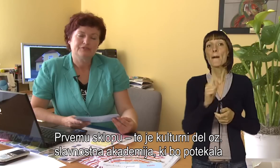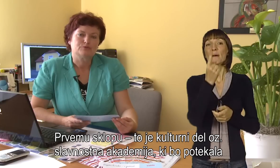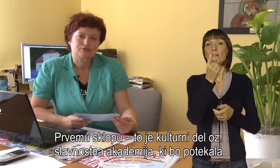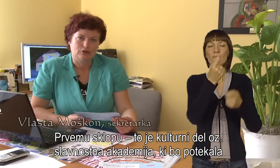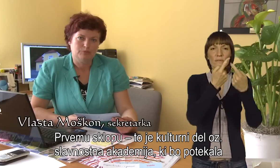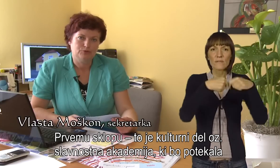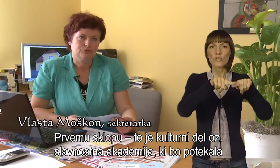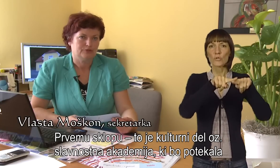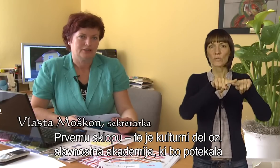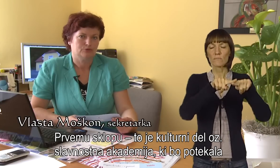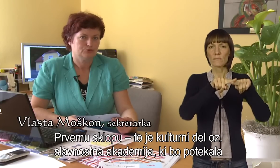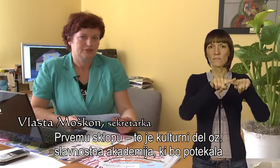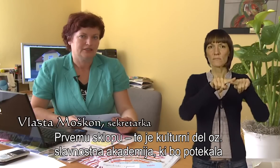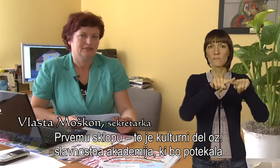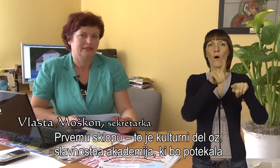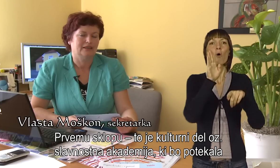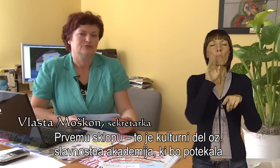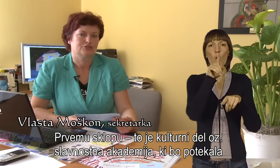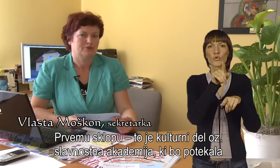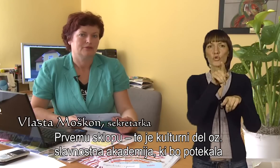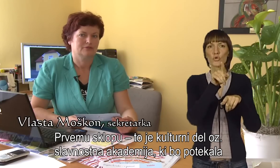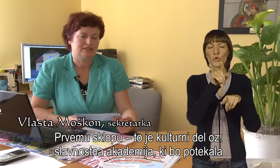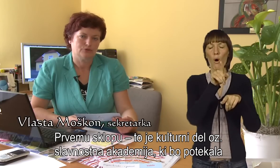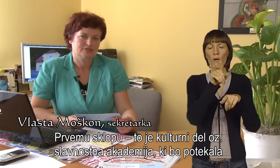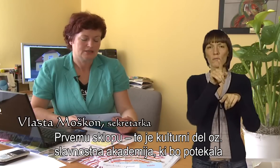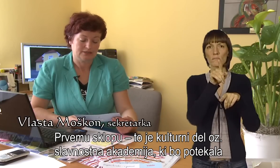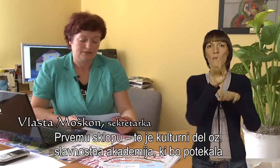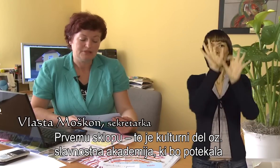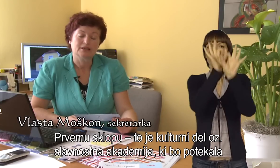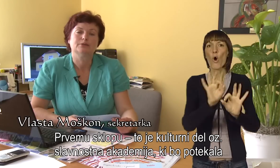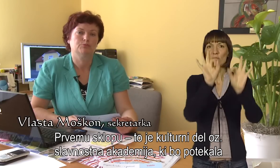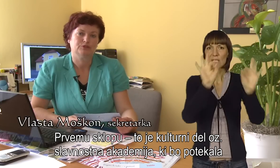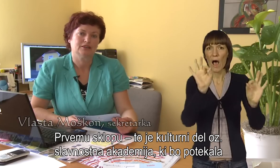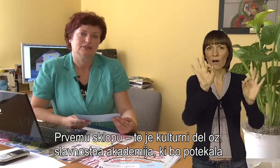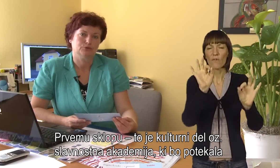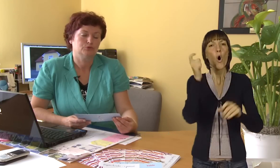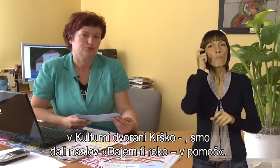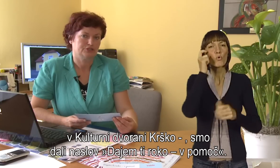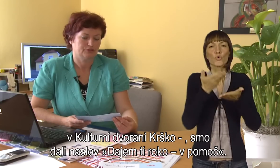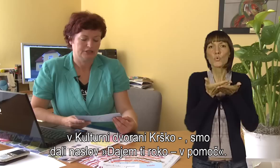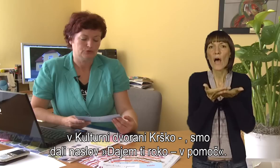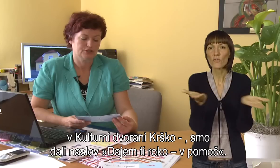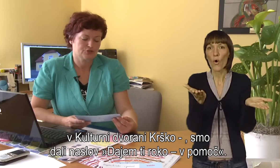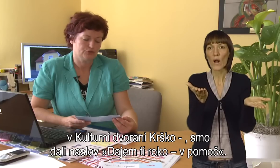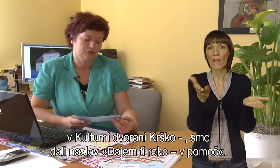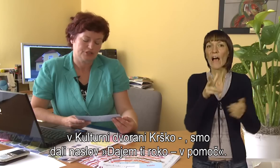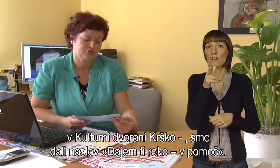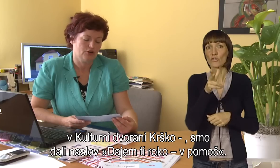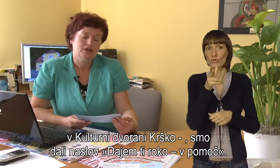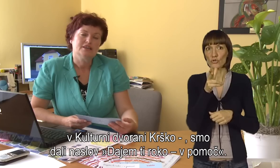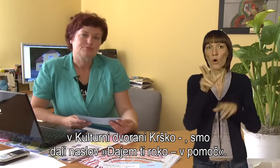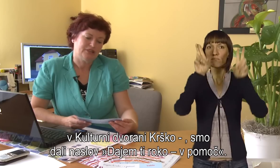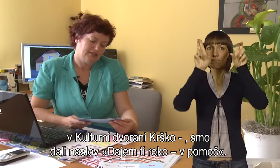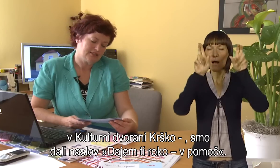V prvem sklopu, to je kulturni del oziroma slavnostna akademija, ki bo potekala v kulturni dvorani v